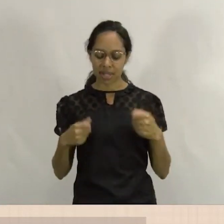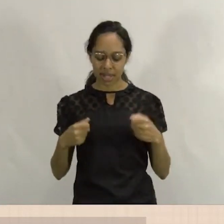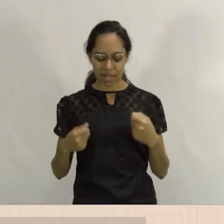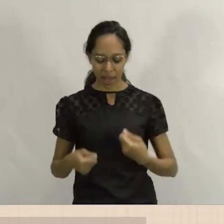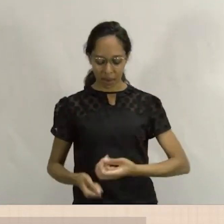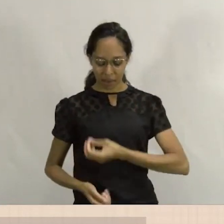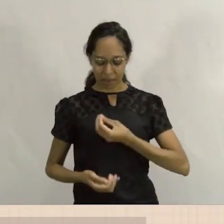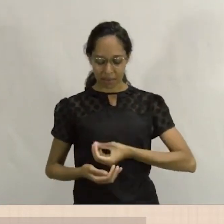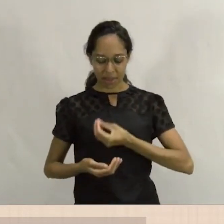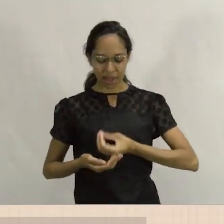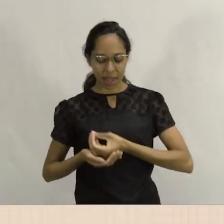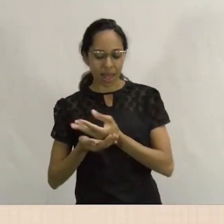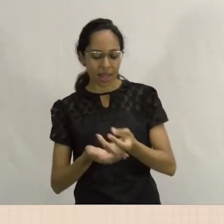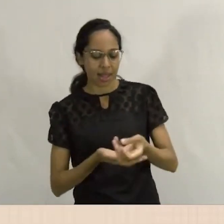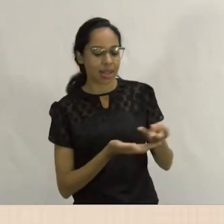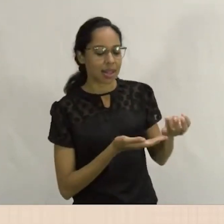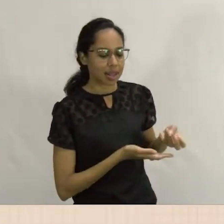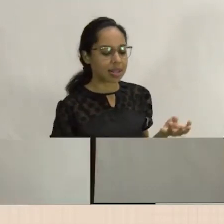irmãos.